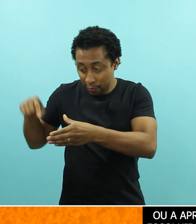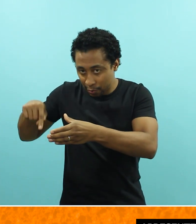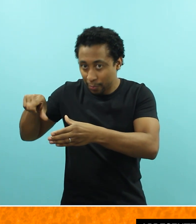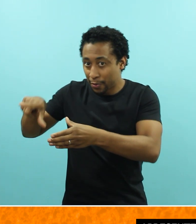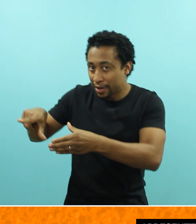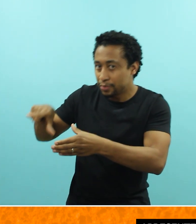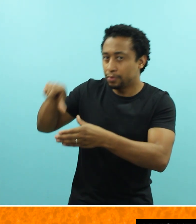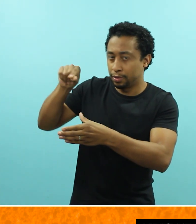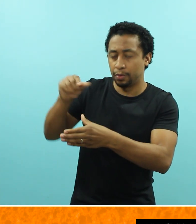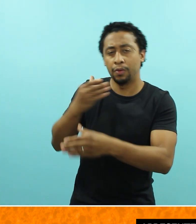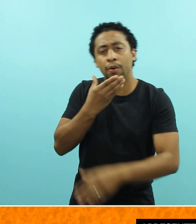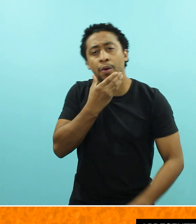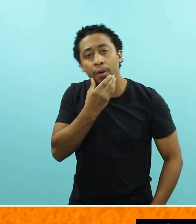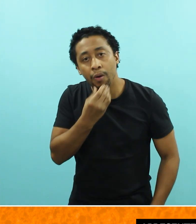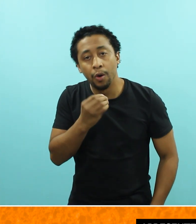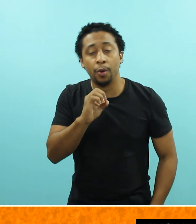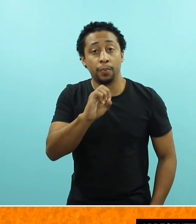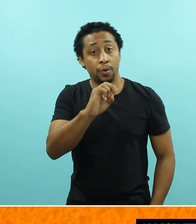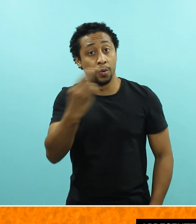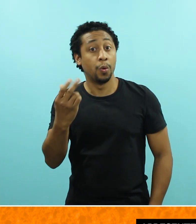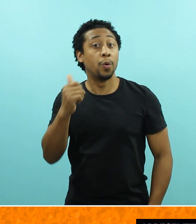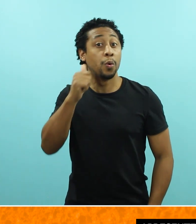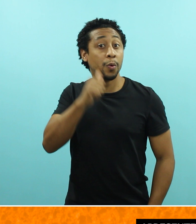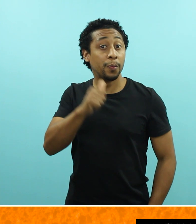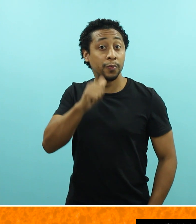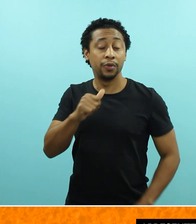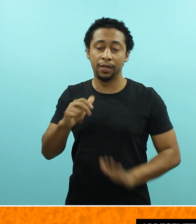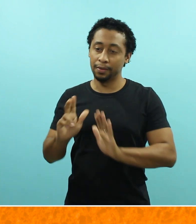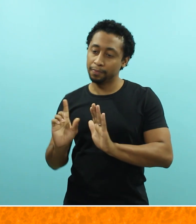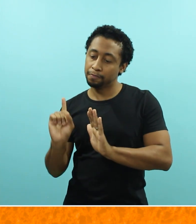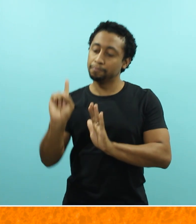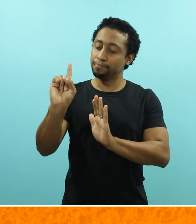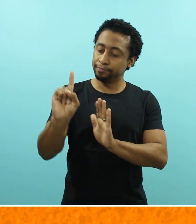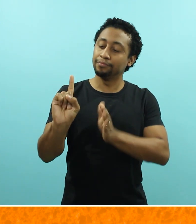grupo apresente as propostas.